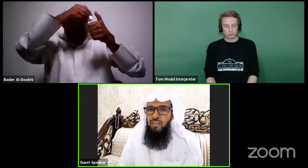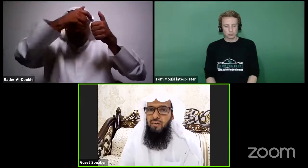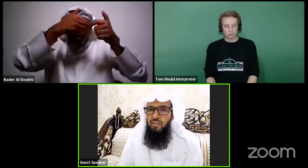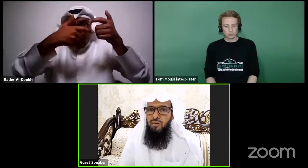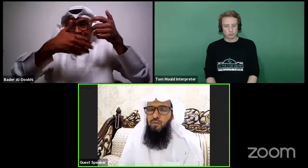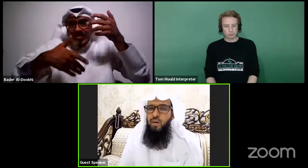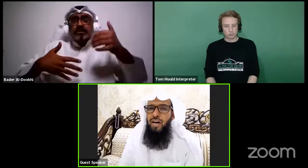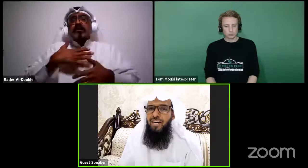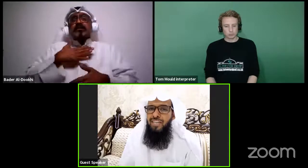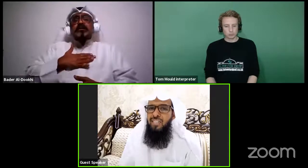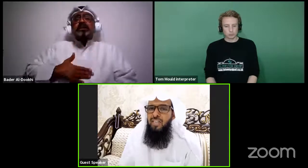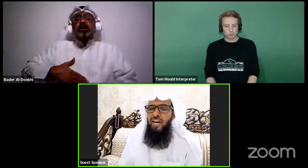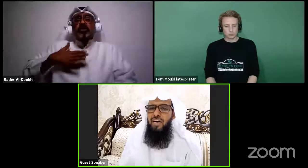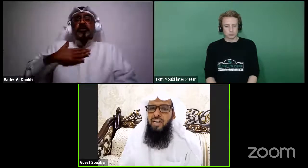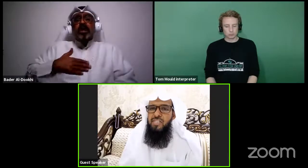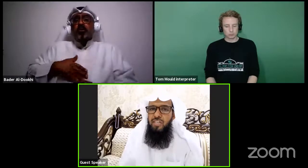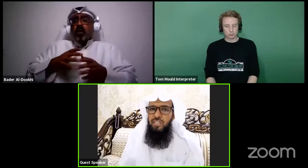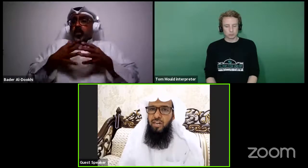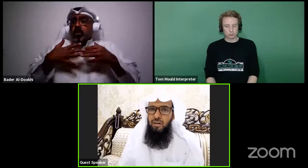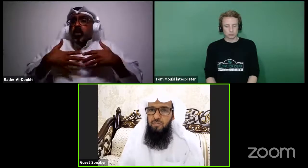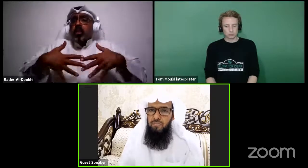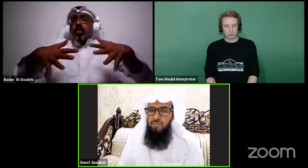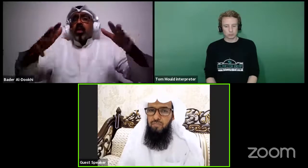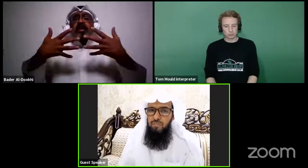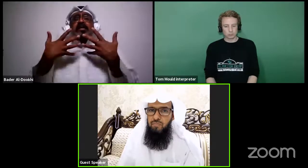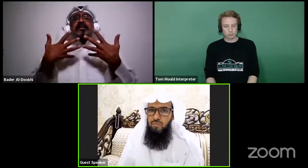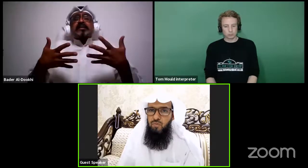حياته، فيجد الحياة السعيدة،